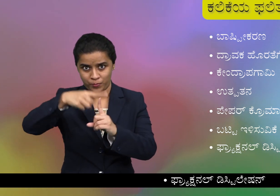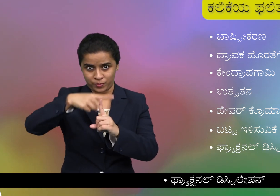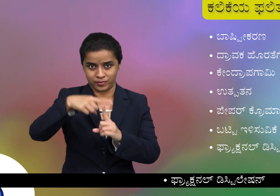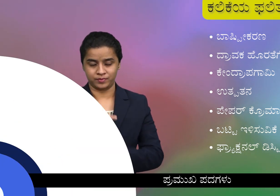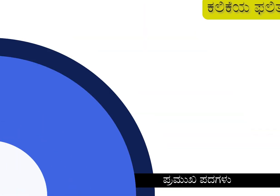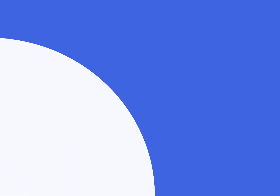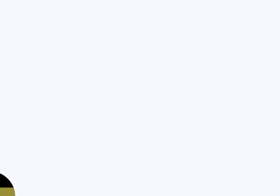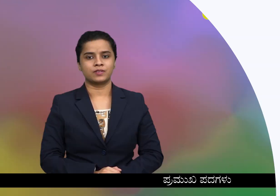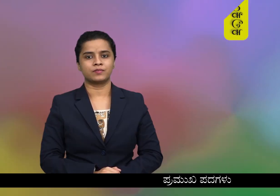ಪ್ರಮುಖ ಪದಗಳು: